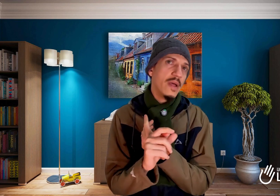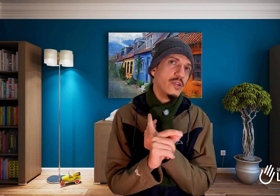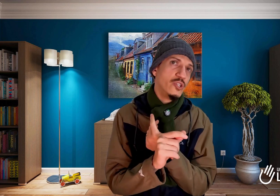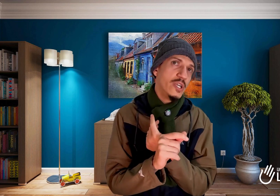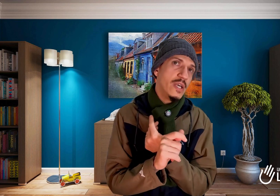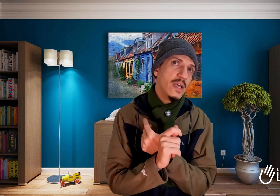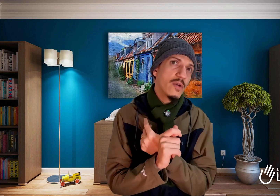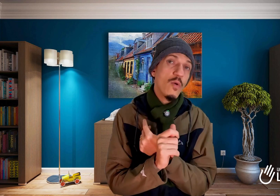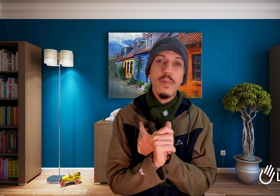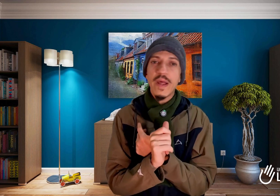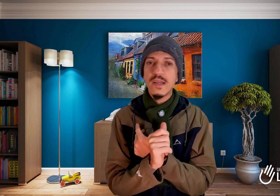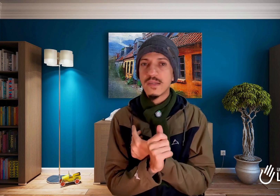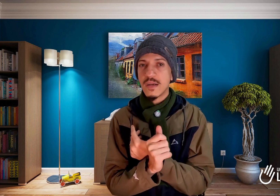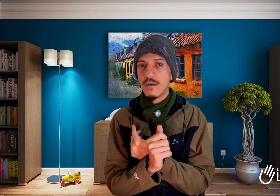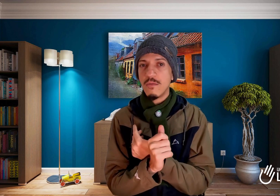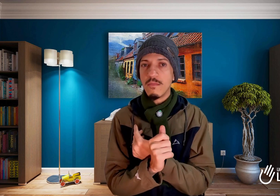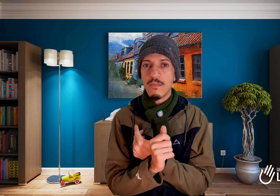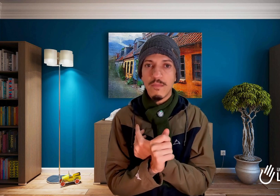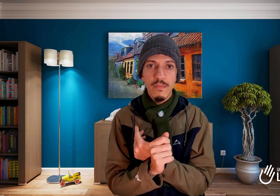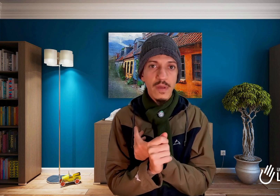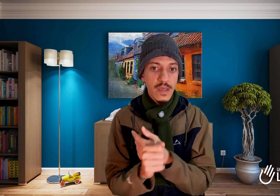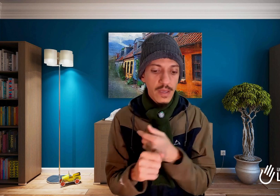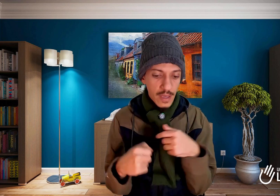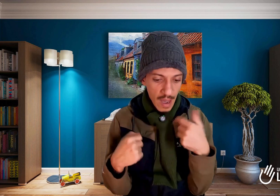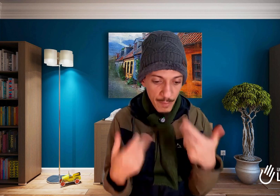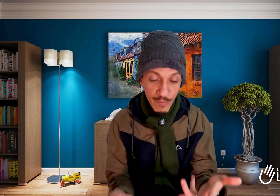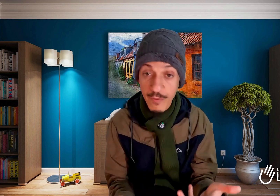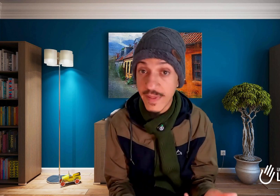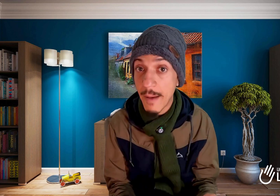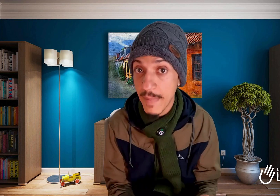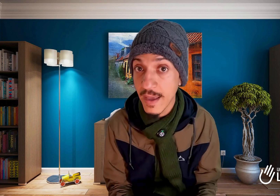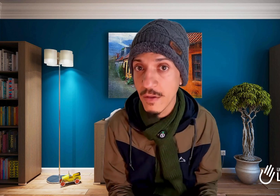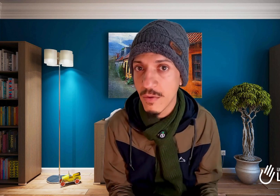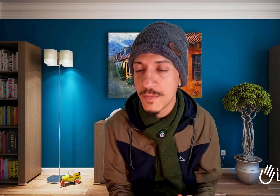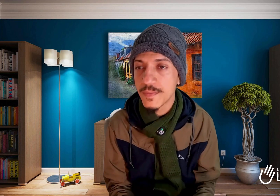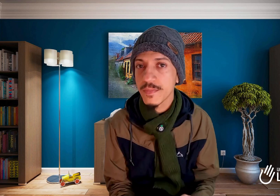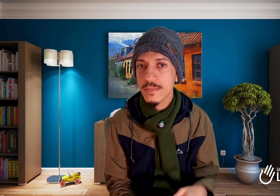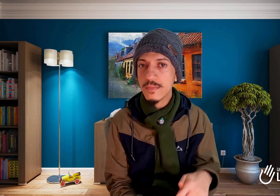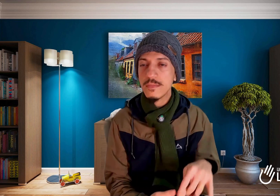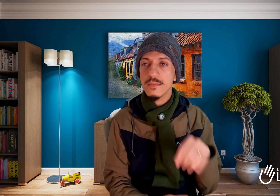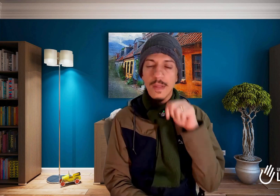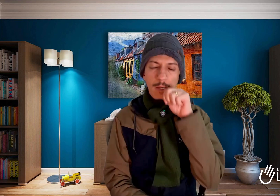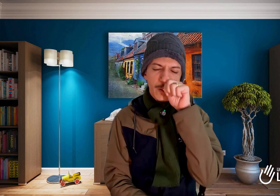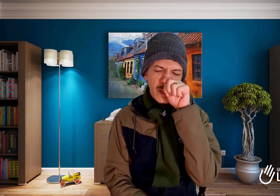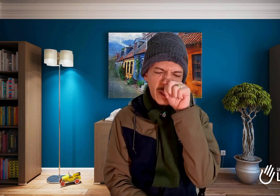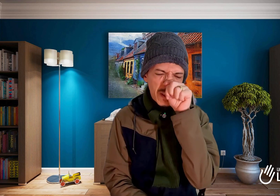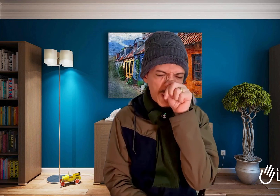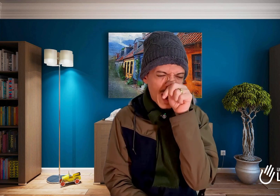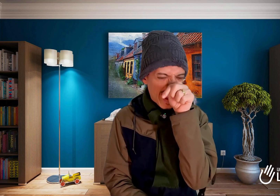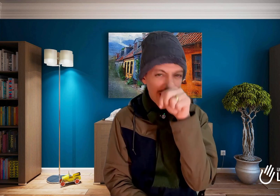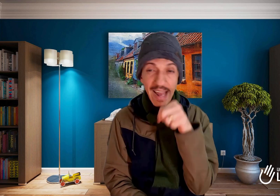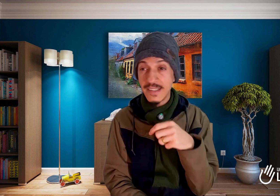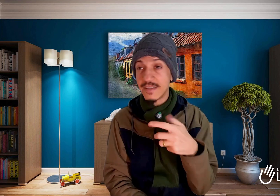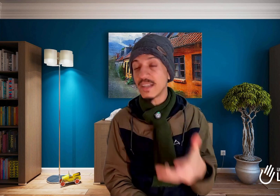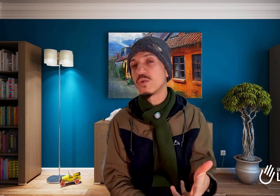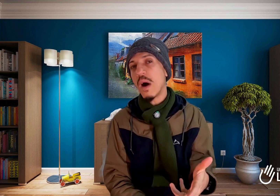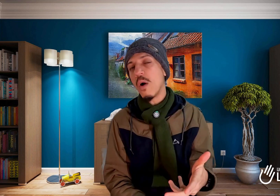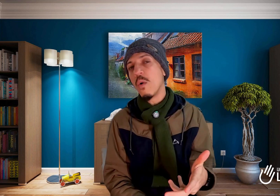de compreensão e aprofundamento de análise textual,